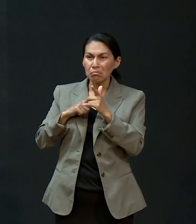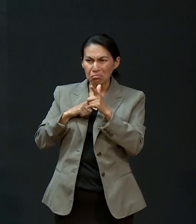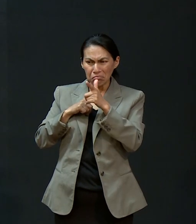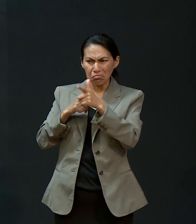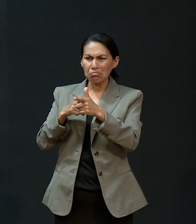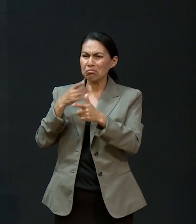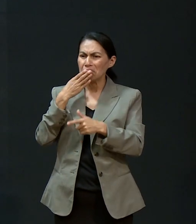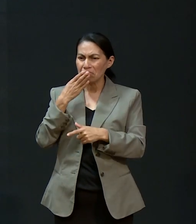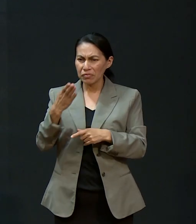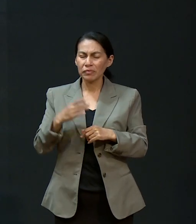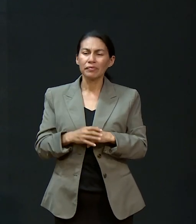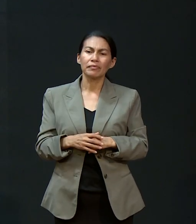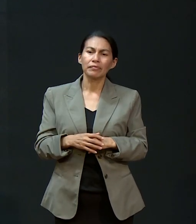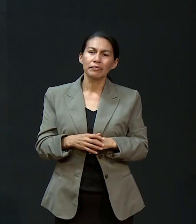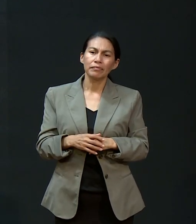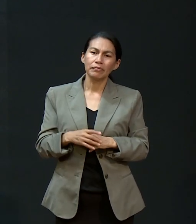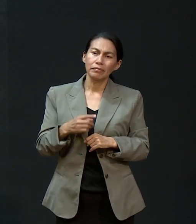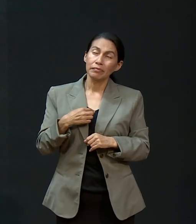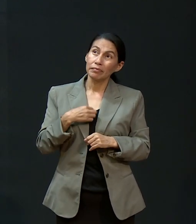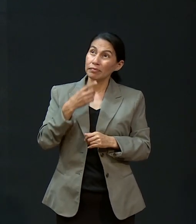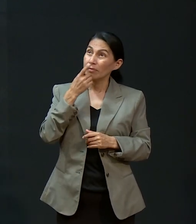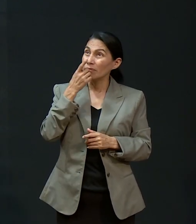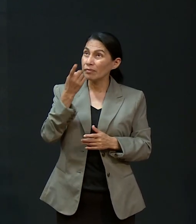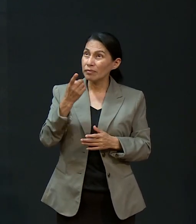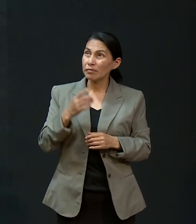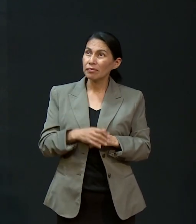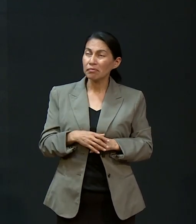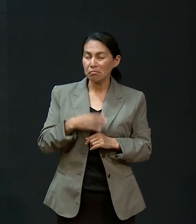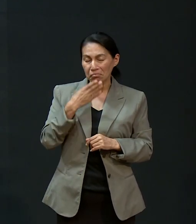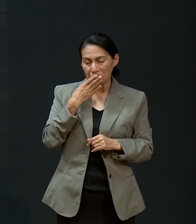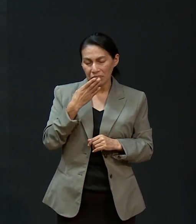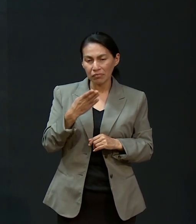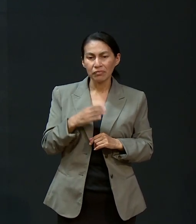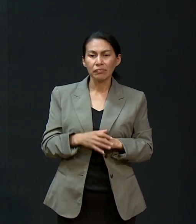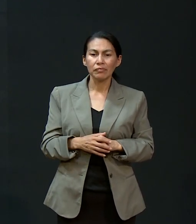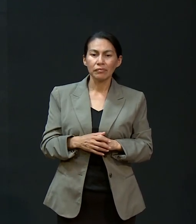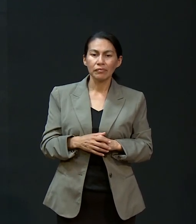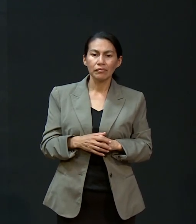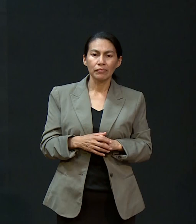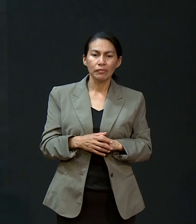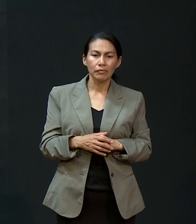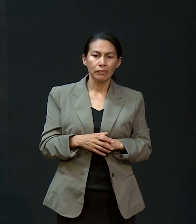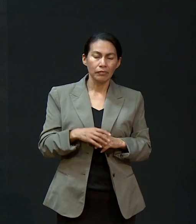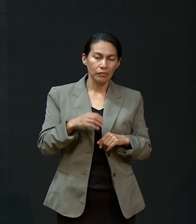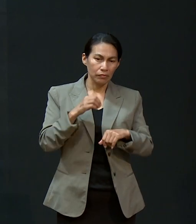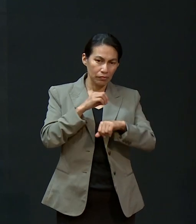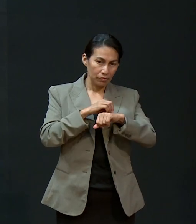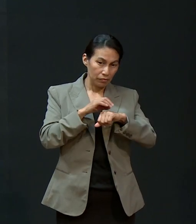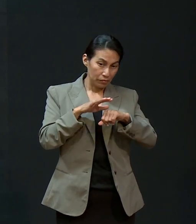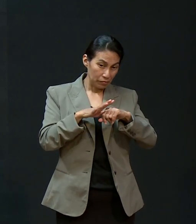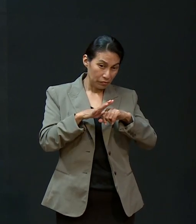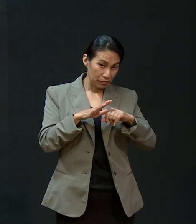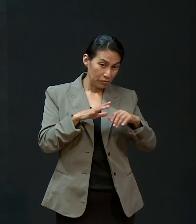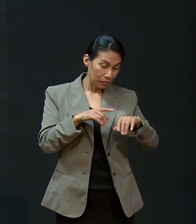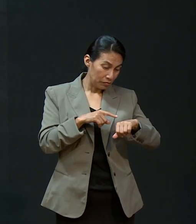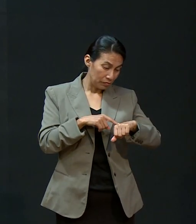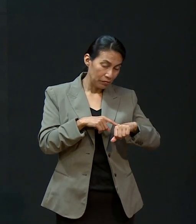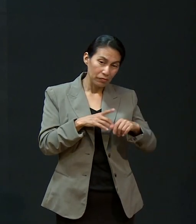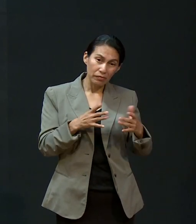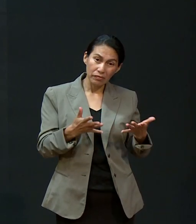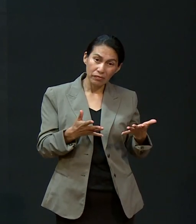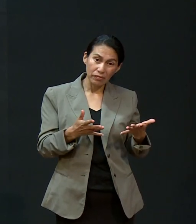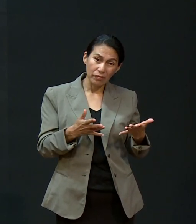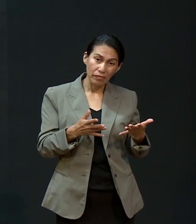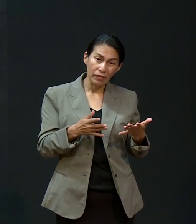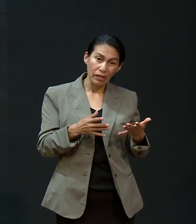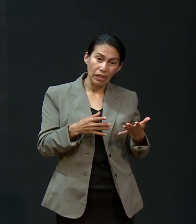confirmación. Entonces dije, bueno, nos va a ir bien. Entonces veo las calificaciones